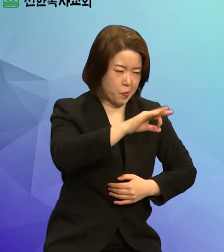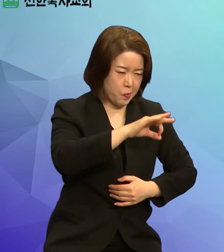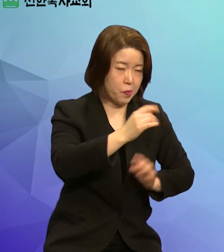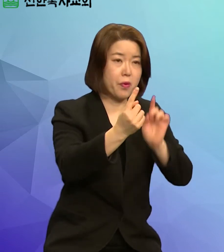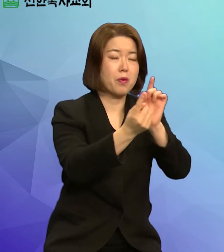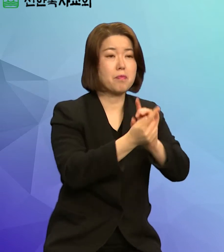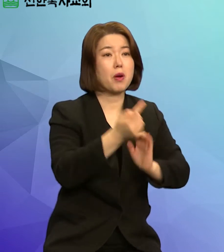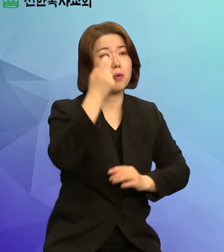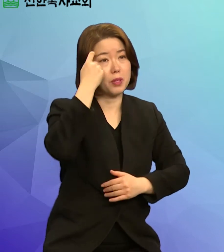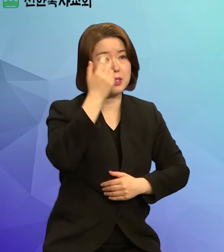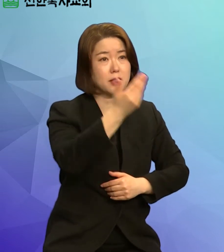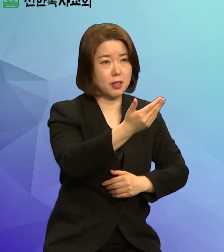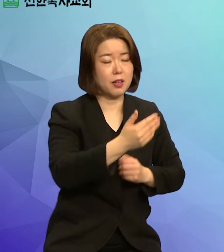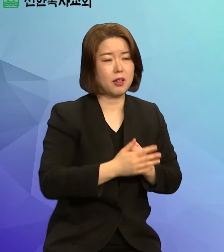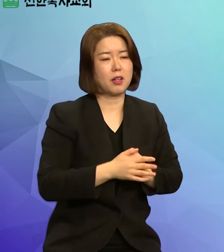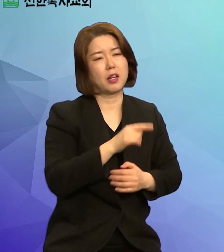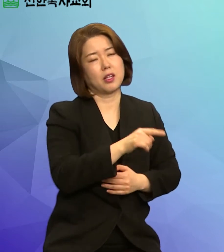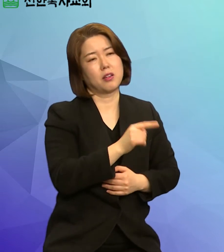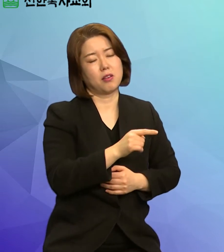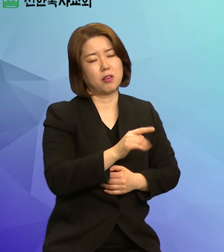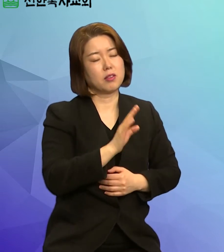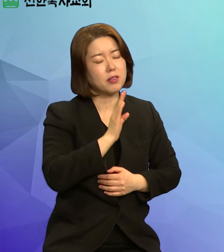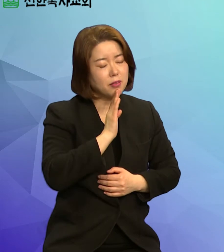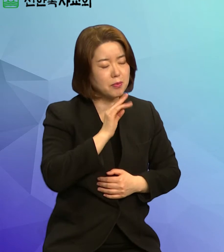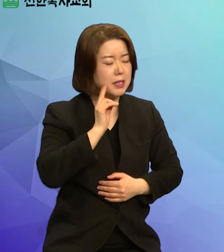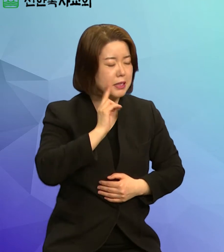것입니까? 이건 대단히 심각한 겁니다.